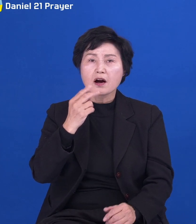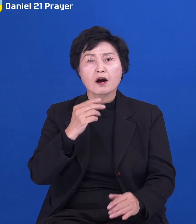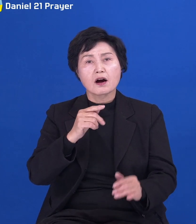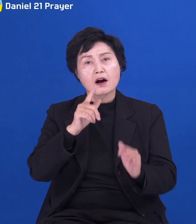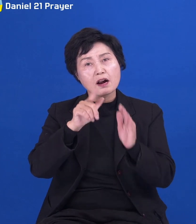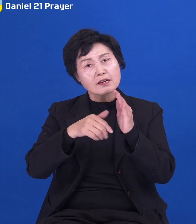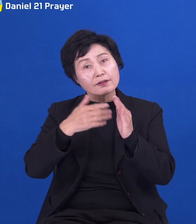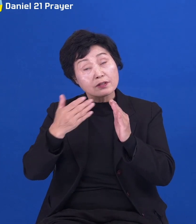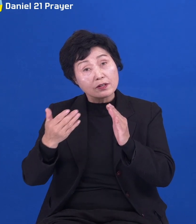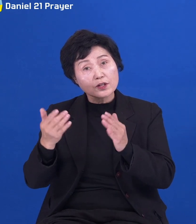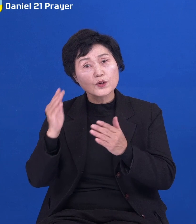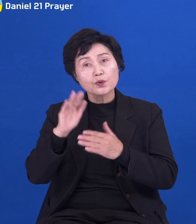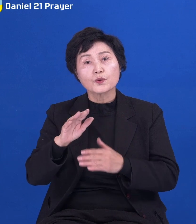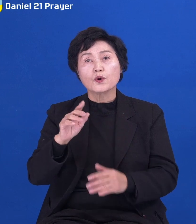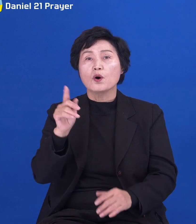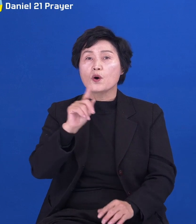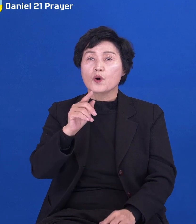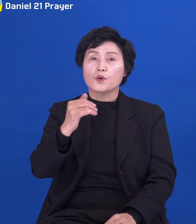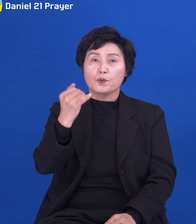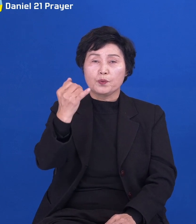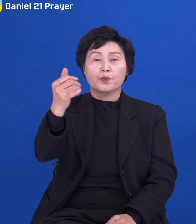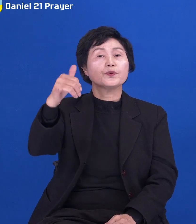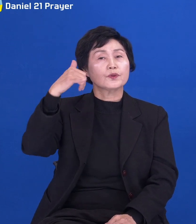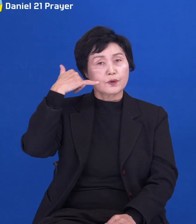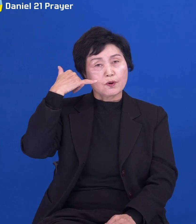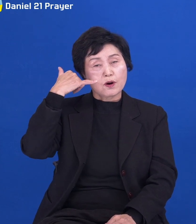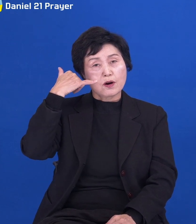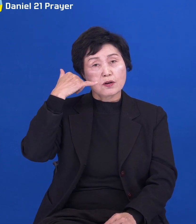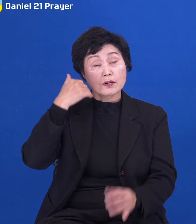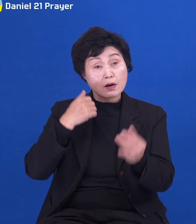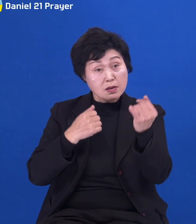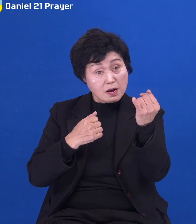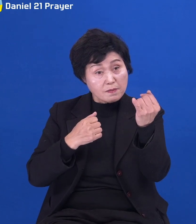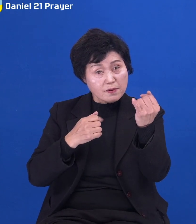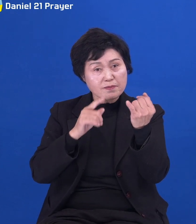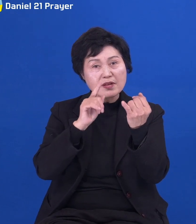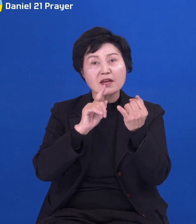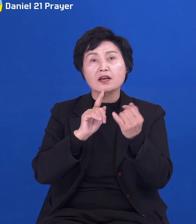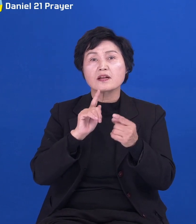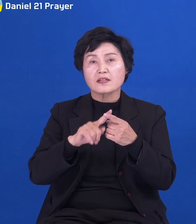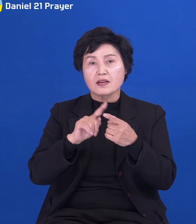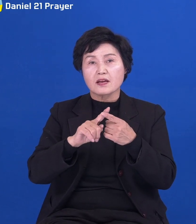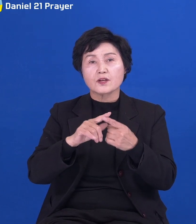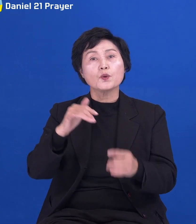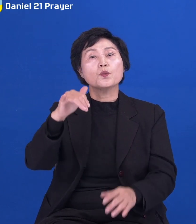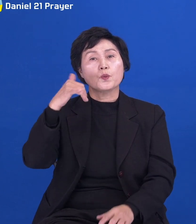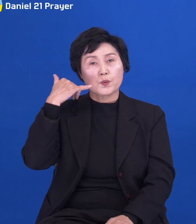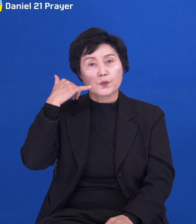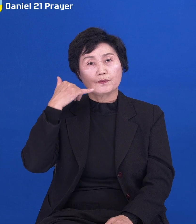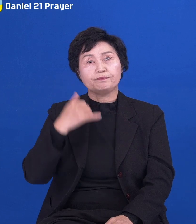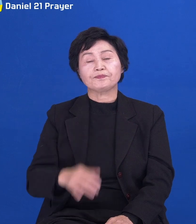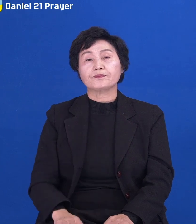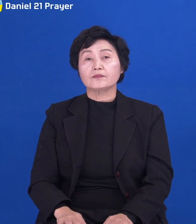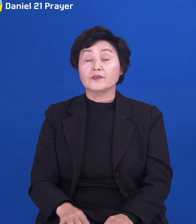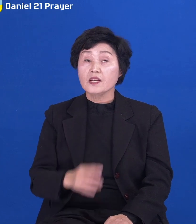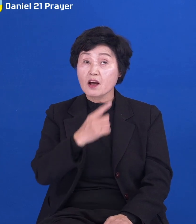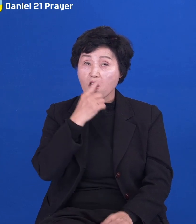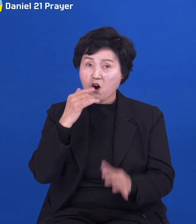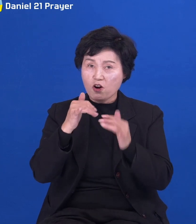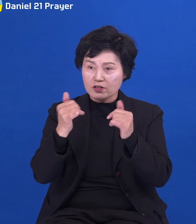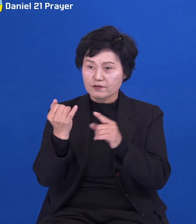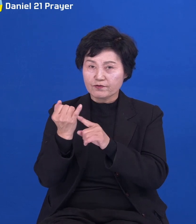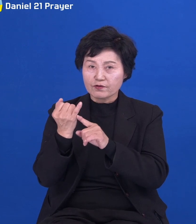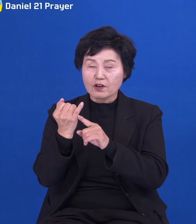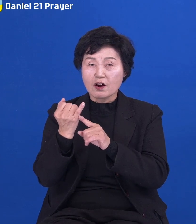자매님으로부터 전화가 왔어요. 사모님의 소식을 갖고 왔다는 거예요. 언뜻 그때 자매님의 중인이었어요.